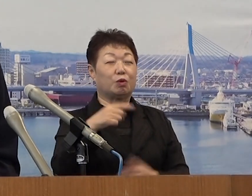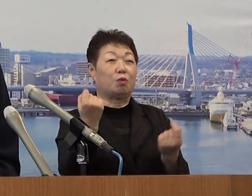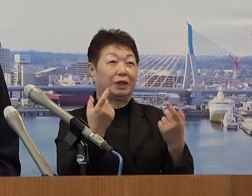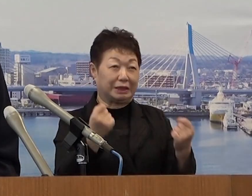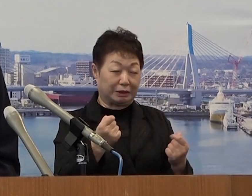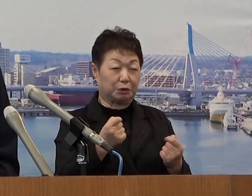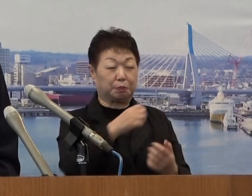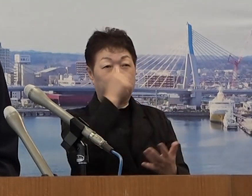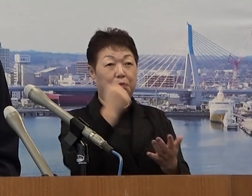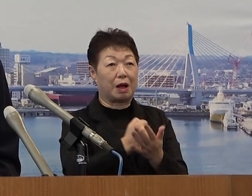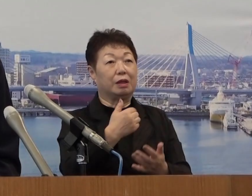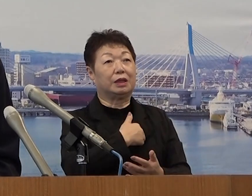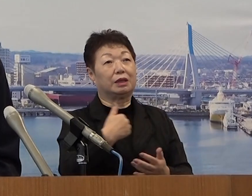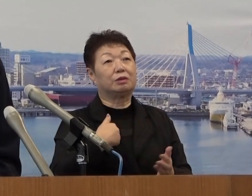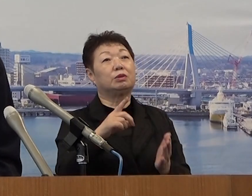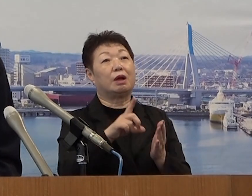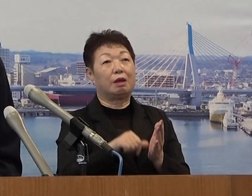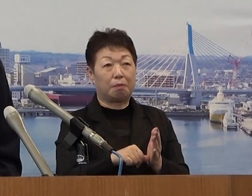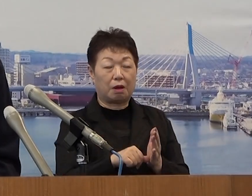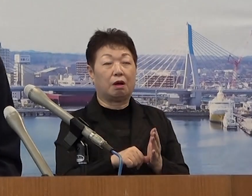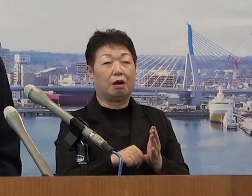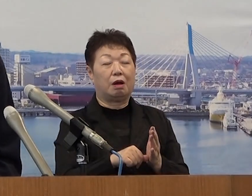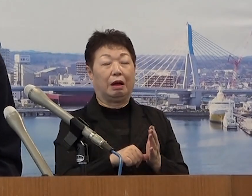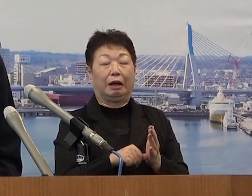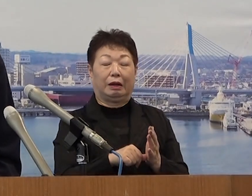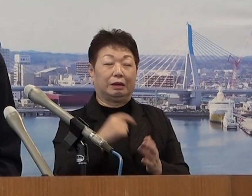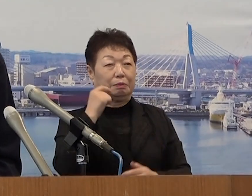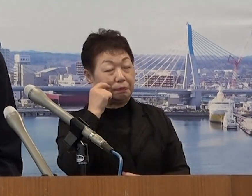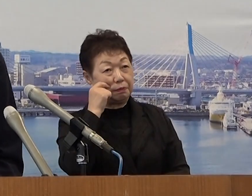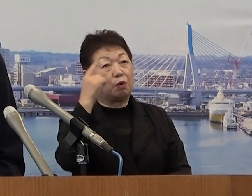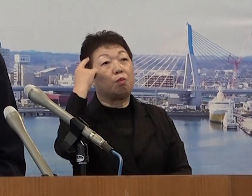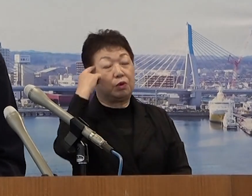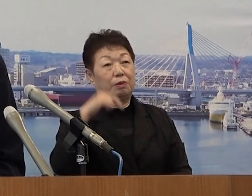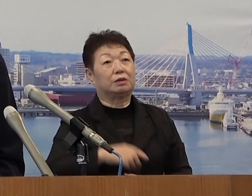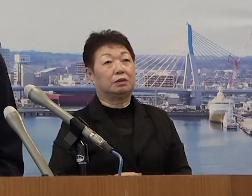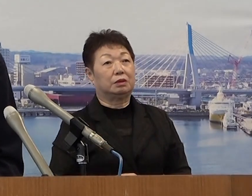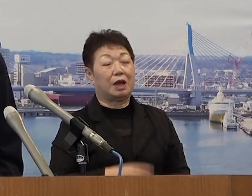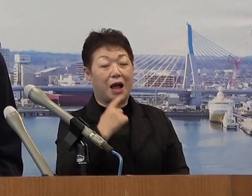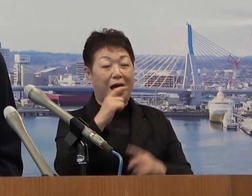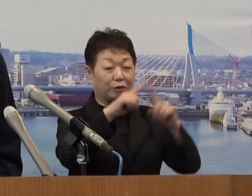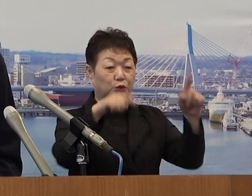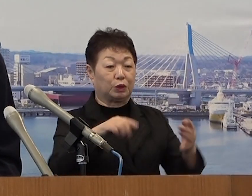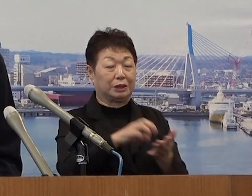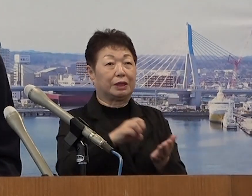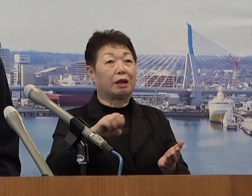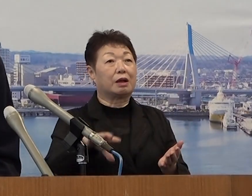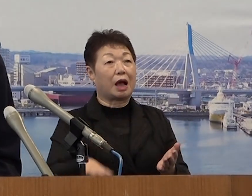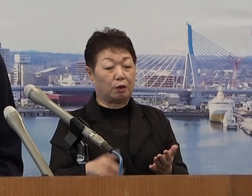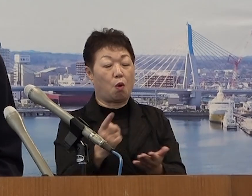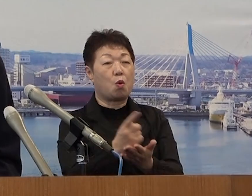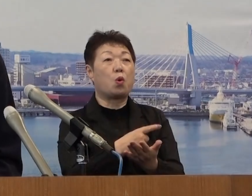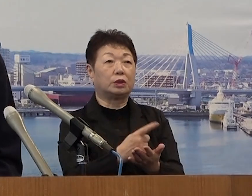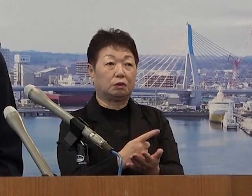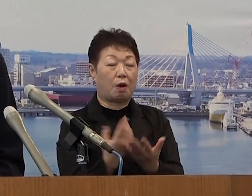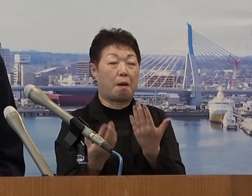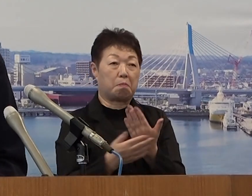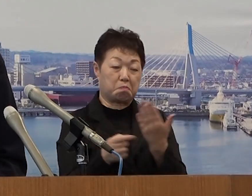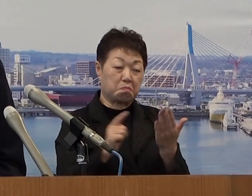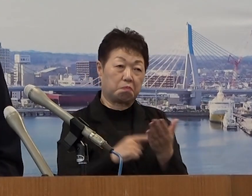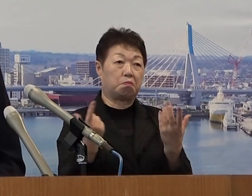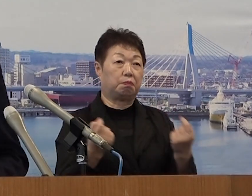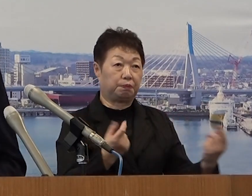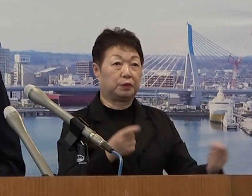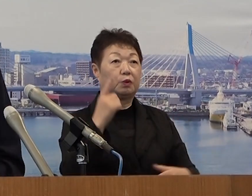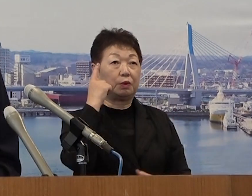しれませんけども、おそらくないと思いますので、白紙撤回の方針というのは変わらないと思っています。